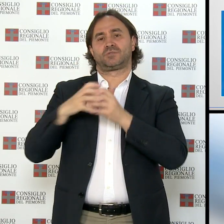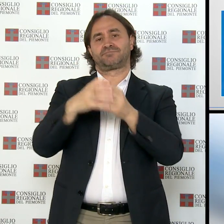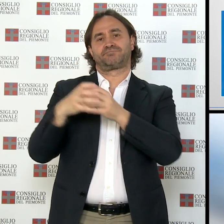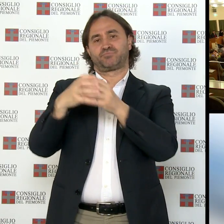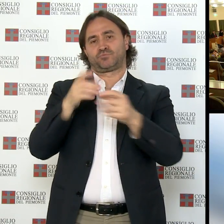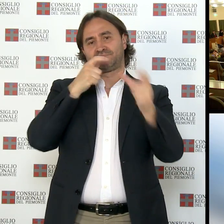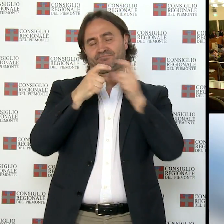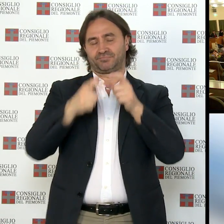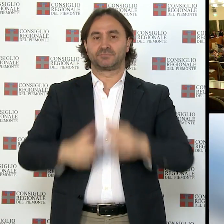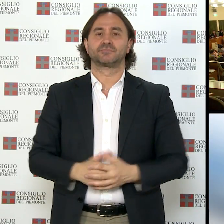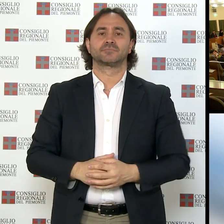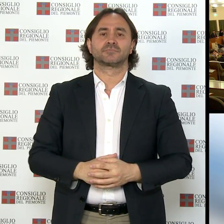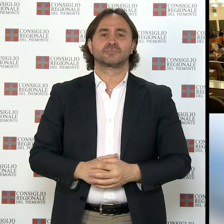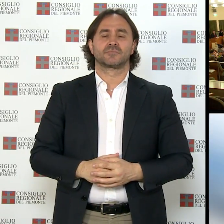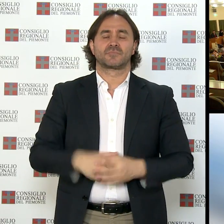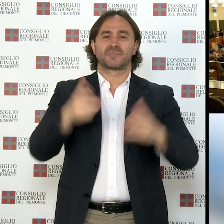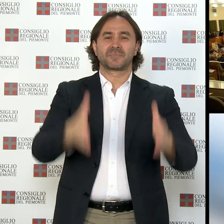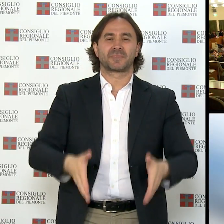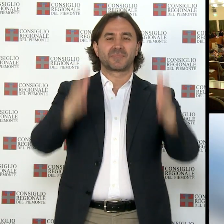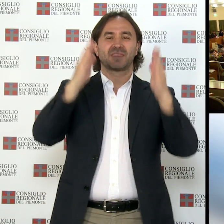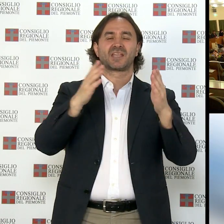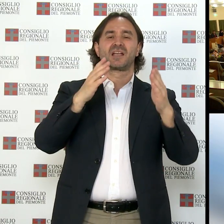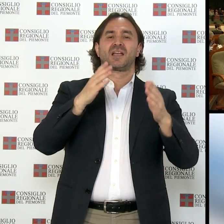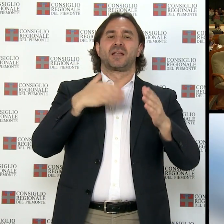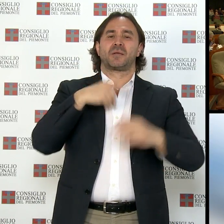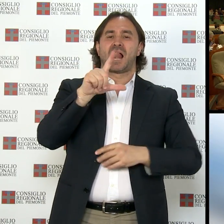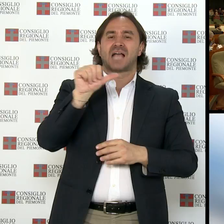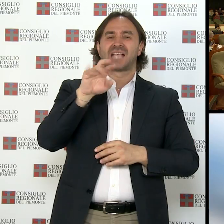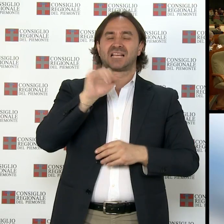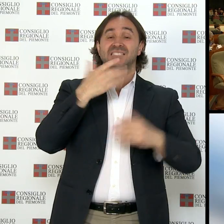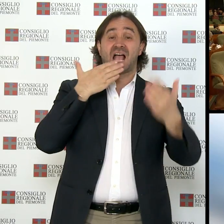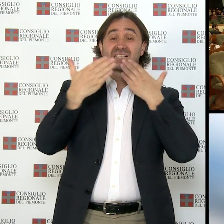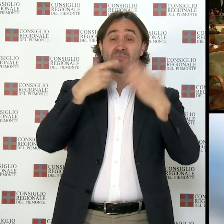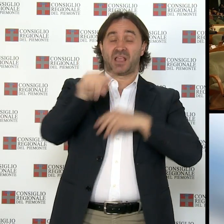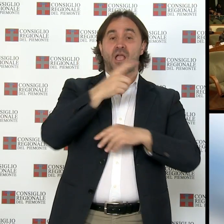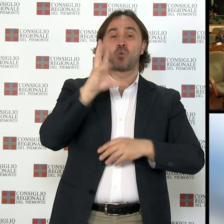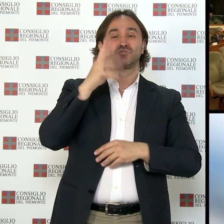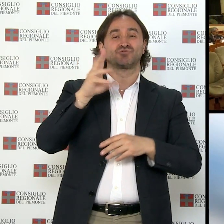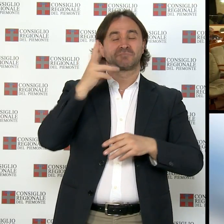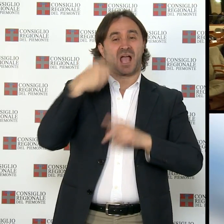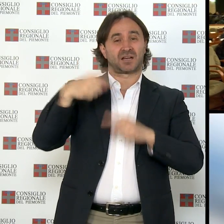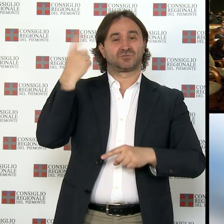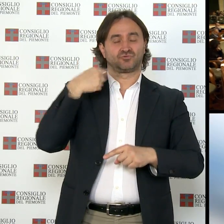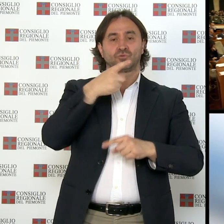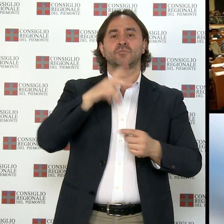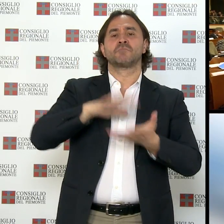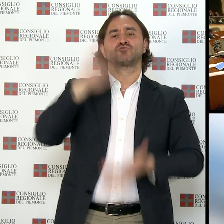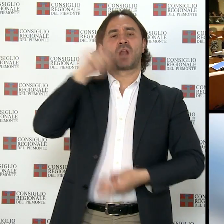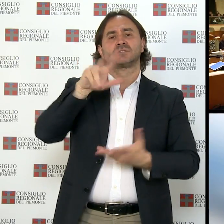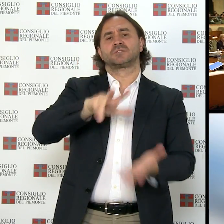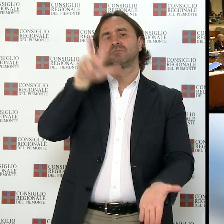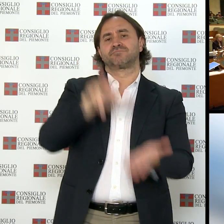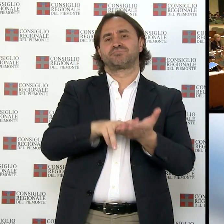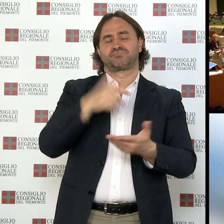copertina! L'Assemblea di Palazzo Lascaris ha approvato il 15 marzo, a maggioranza, la legge che modifica le norme sulla